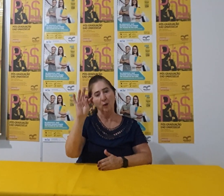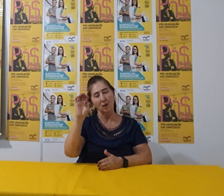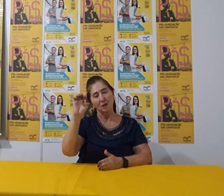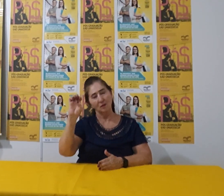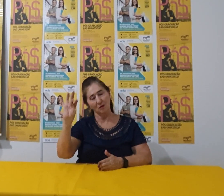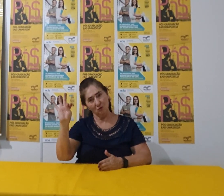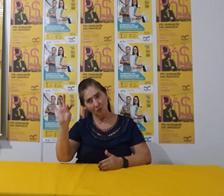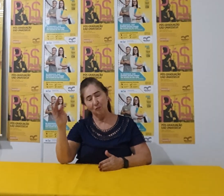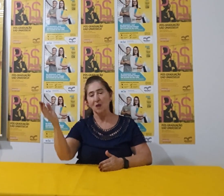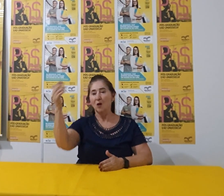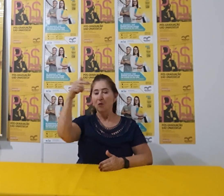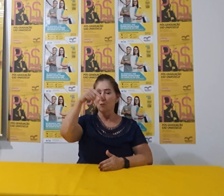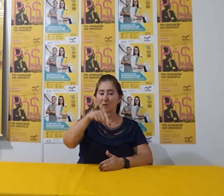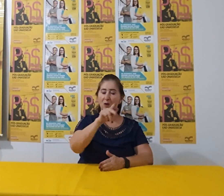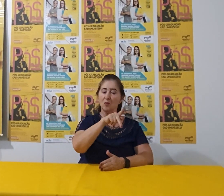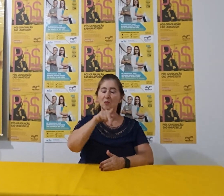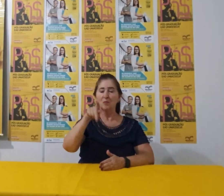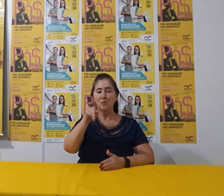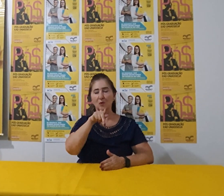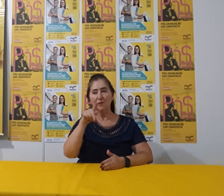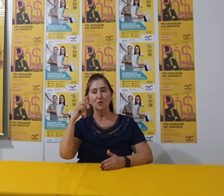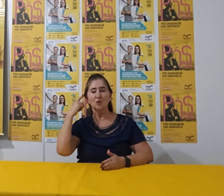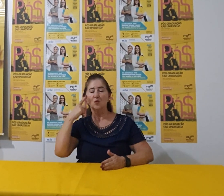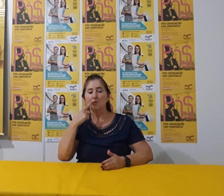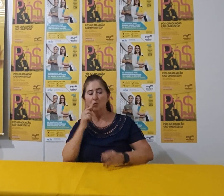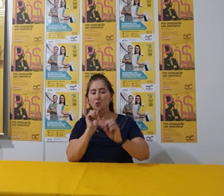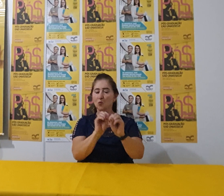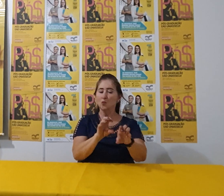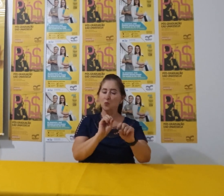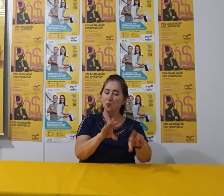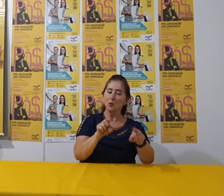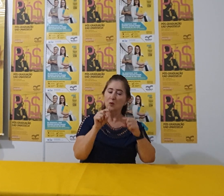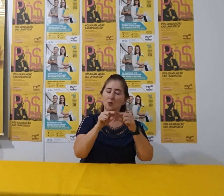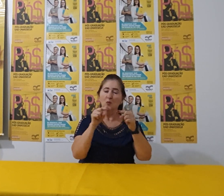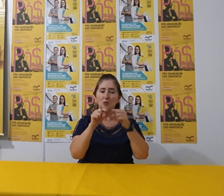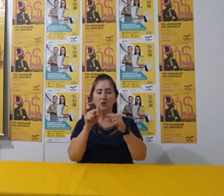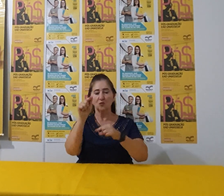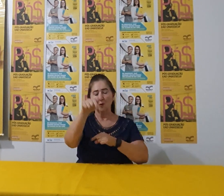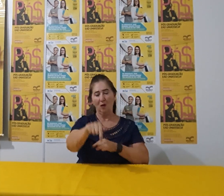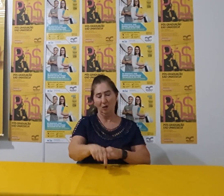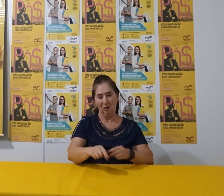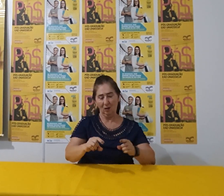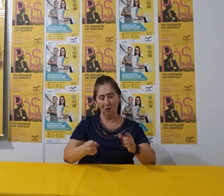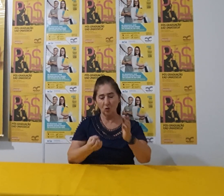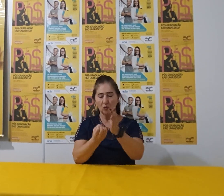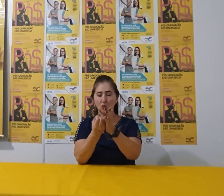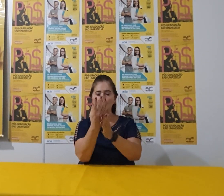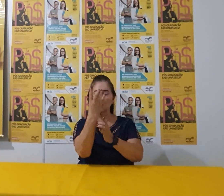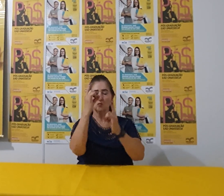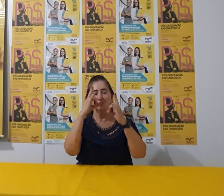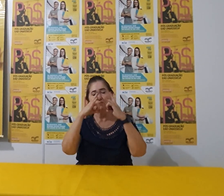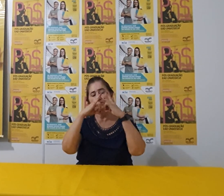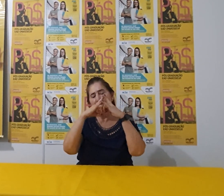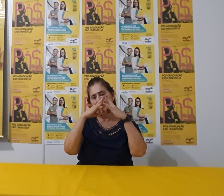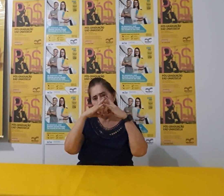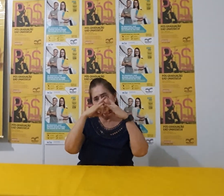de trabalhar na educação de alunos surdos. Surge então o Instituto Nacional de Educação